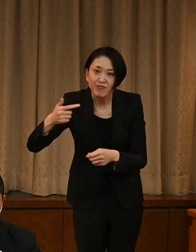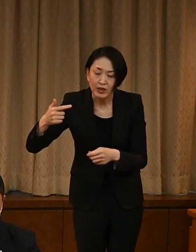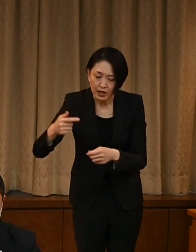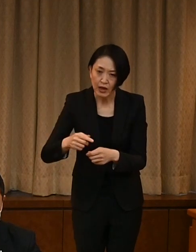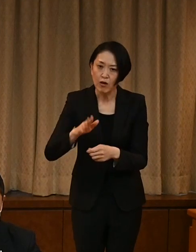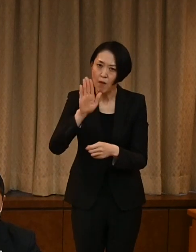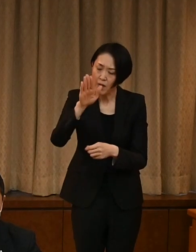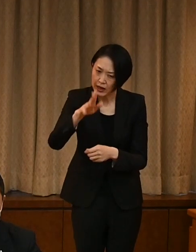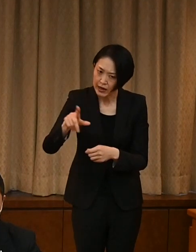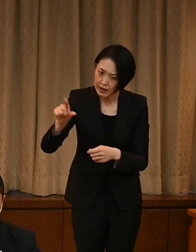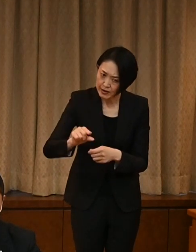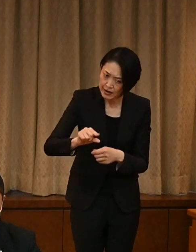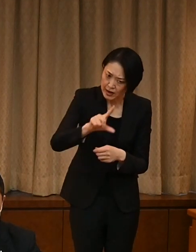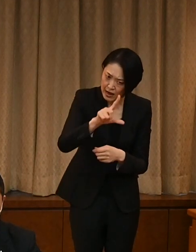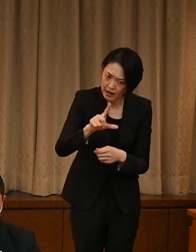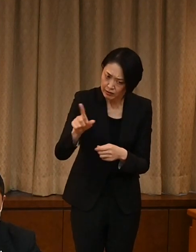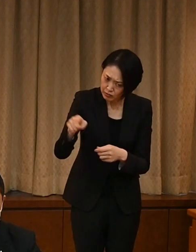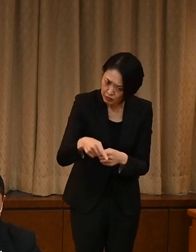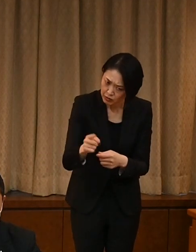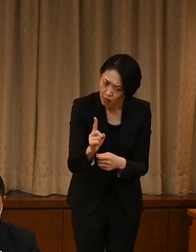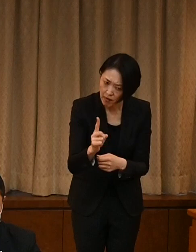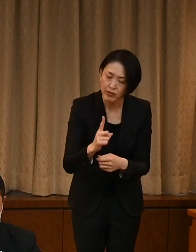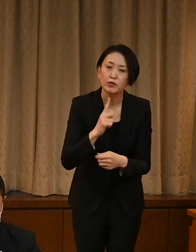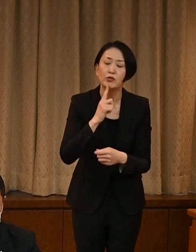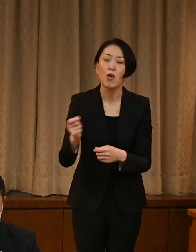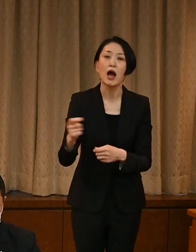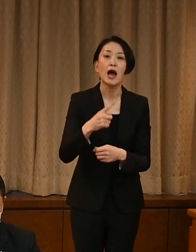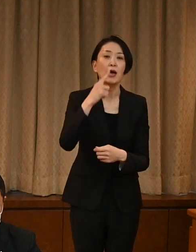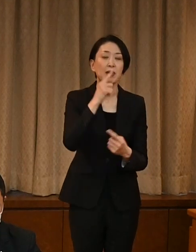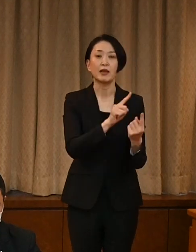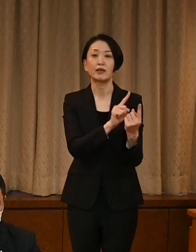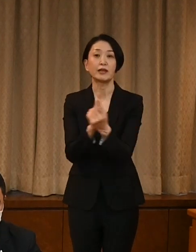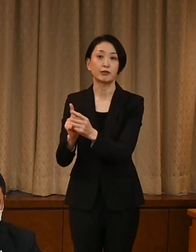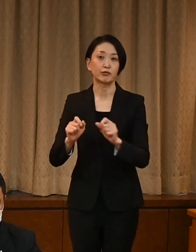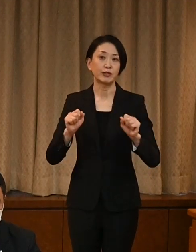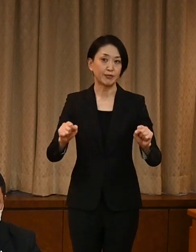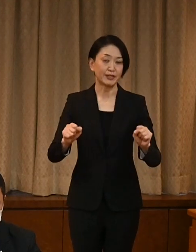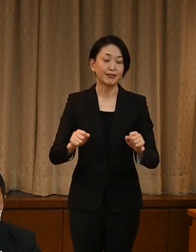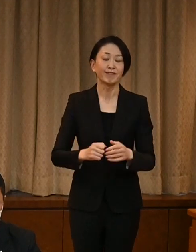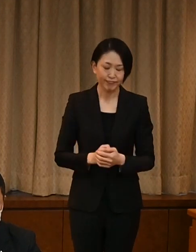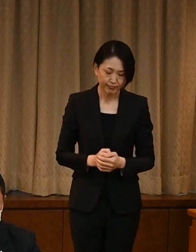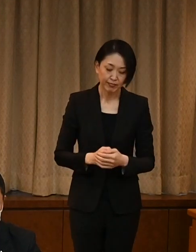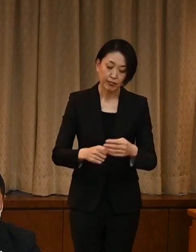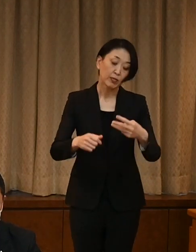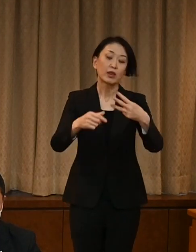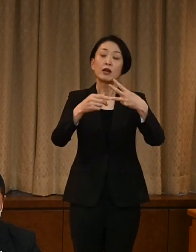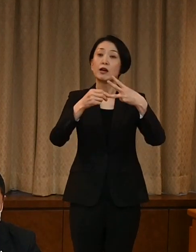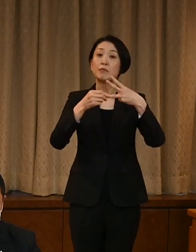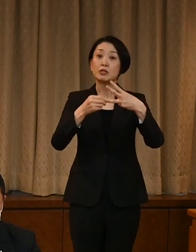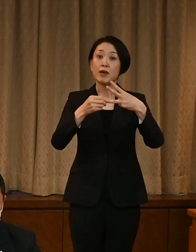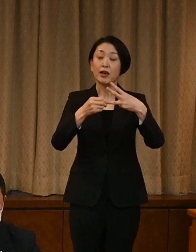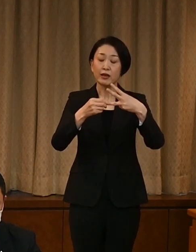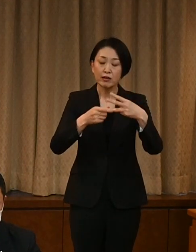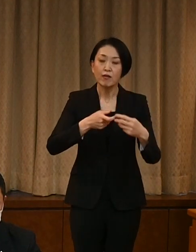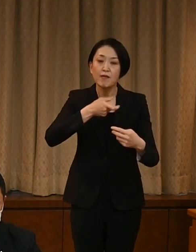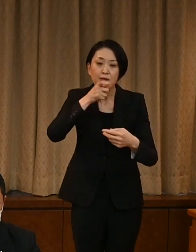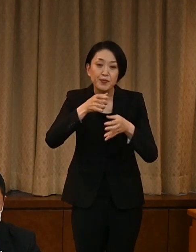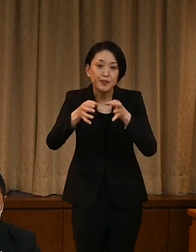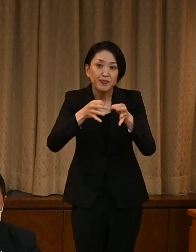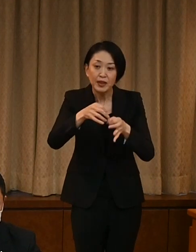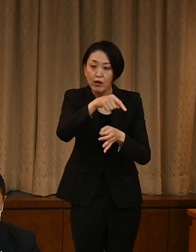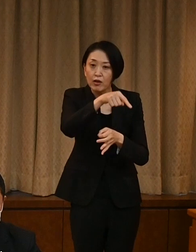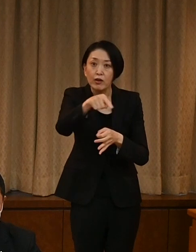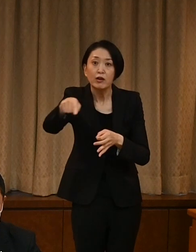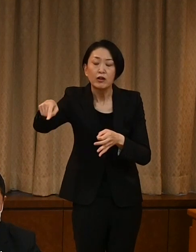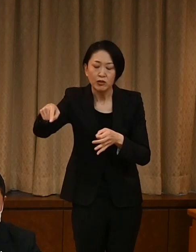に捉え早期の対応につなげてまいります。3つ目の柱は飲食店における感染症対策